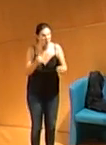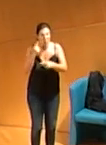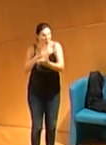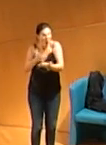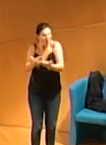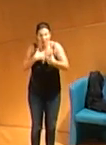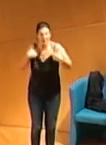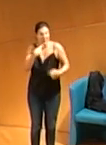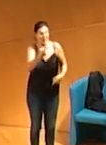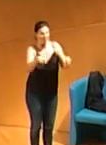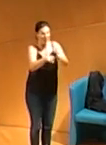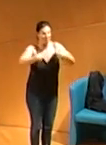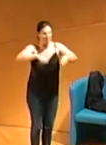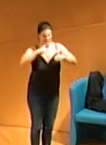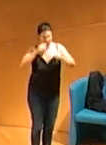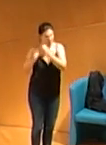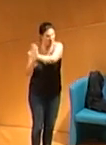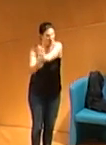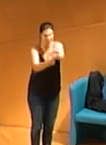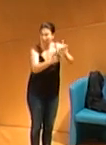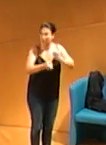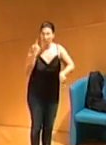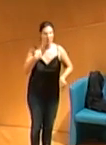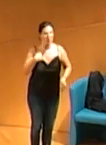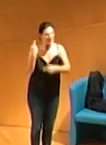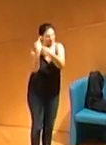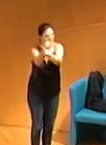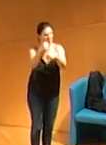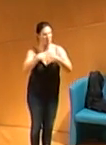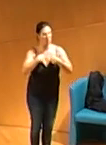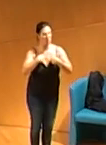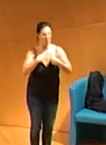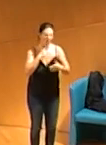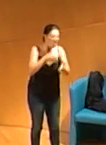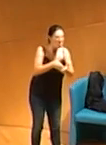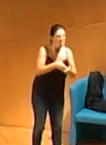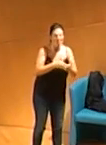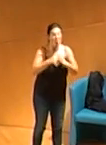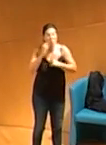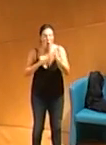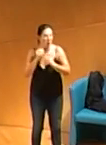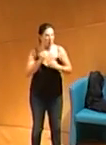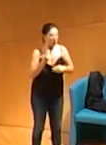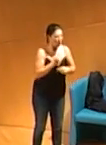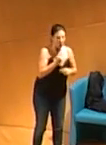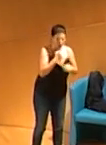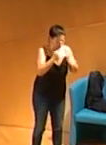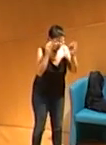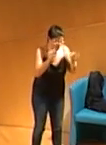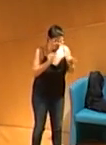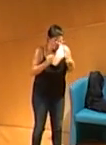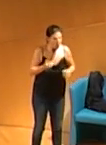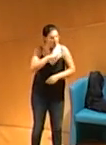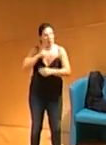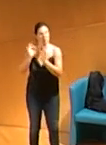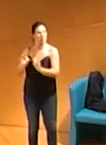nos enfants. On pense juste de ce qu'on dit à la fois de la galère et aussi du bonheur qu'on vit avec eux. On pense juste de